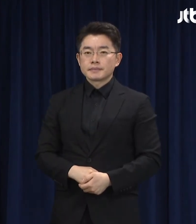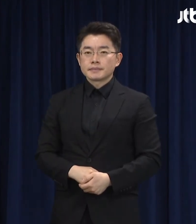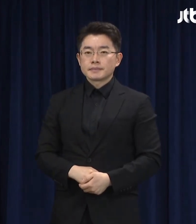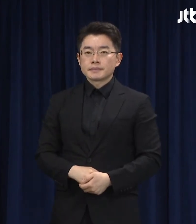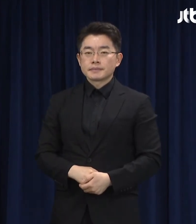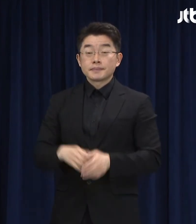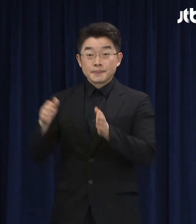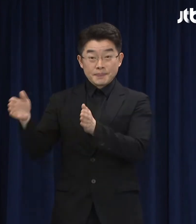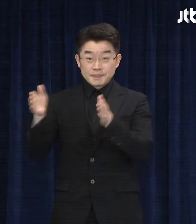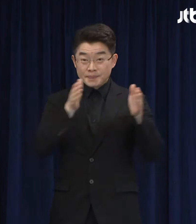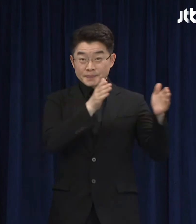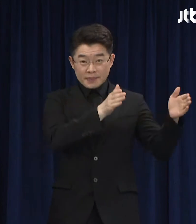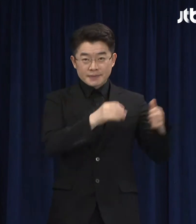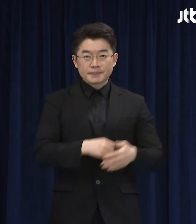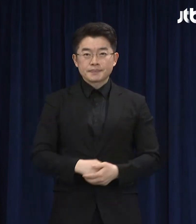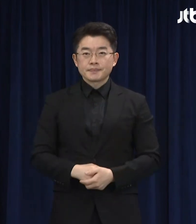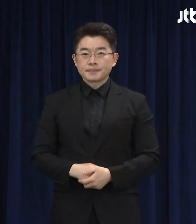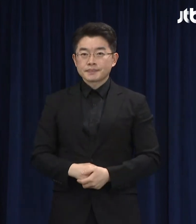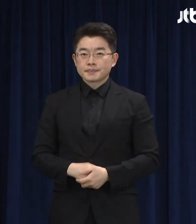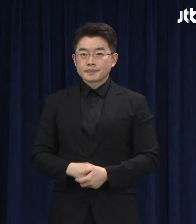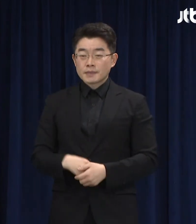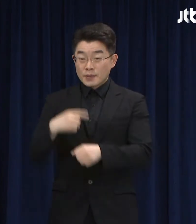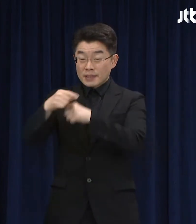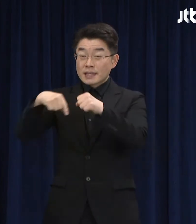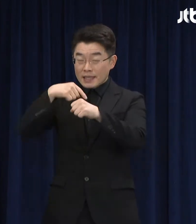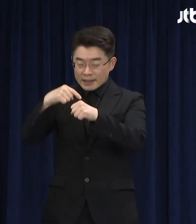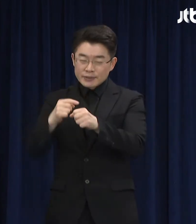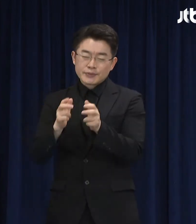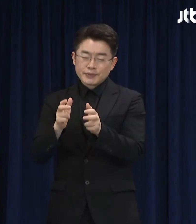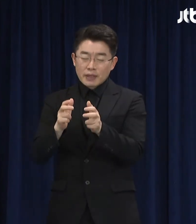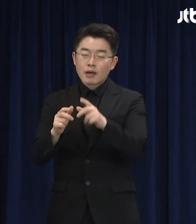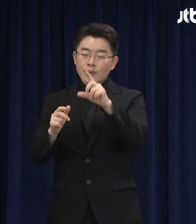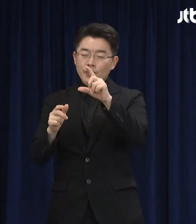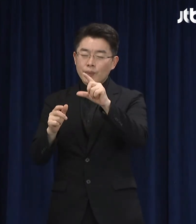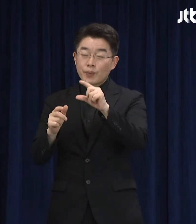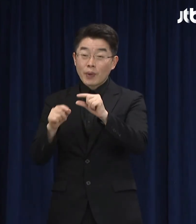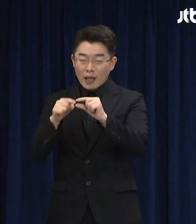예, 다음으로는 희석 방출 설비입니다.